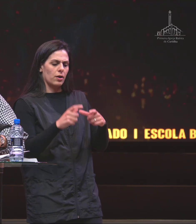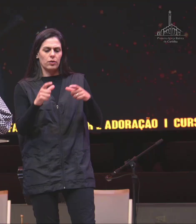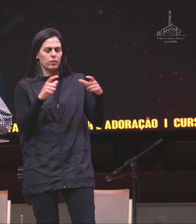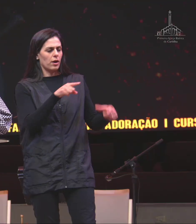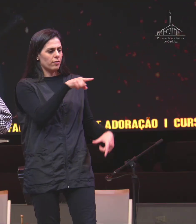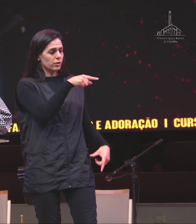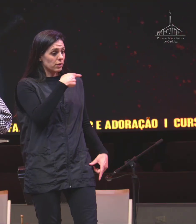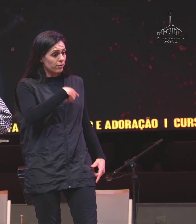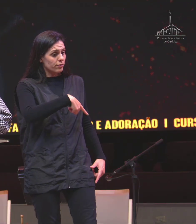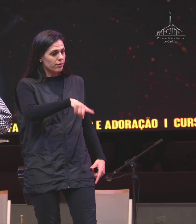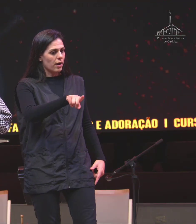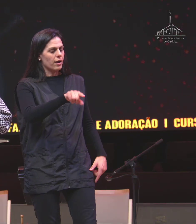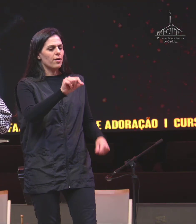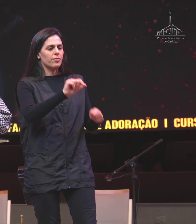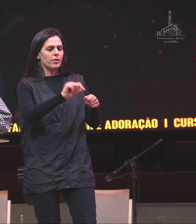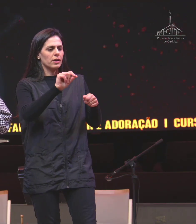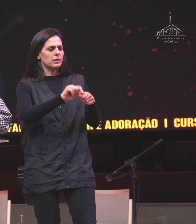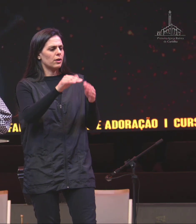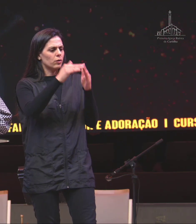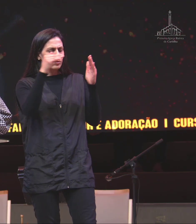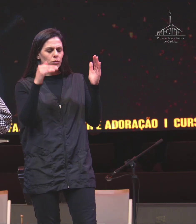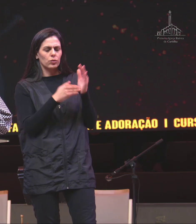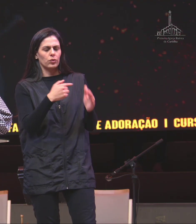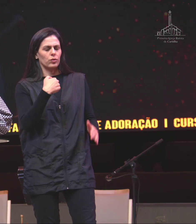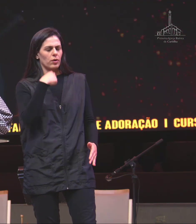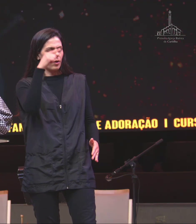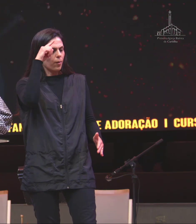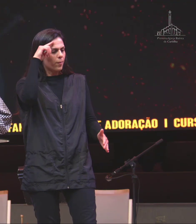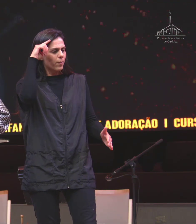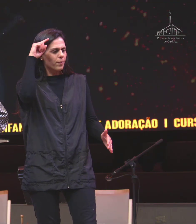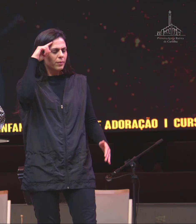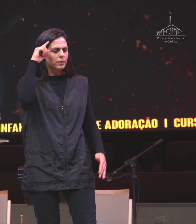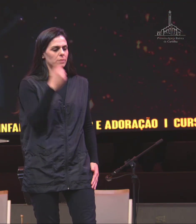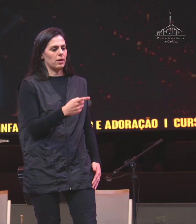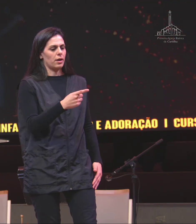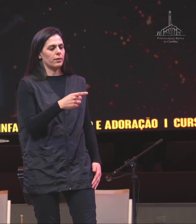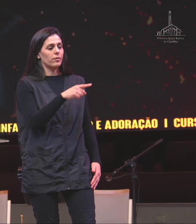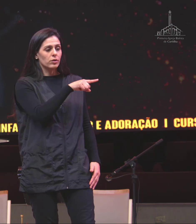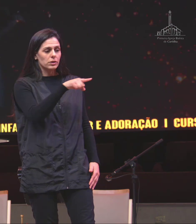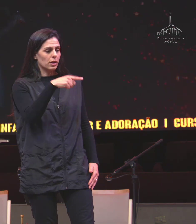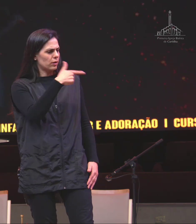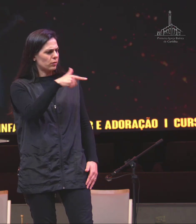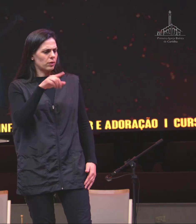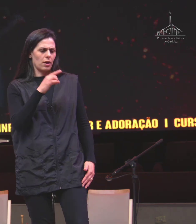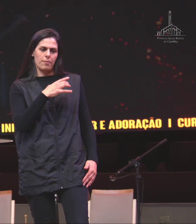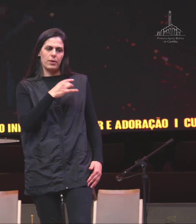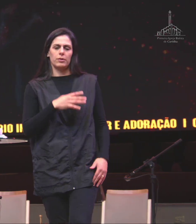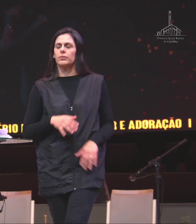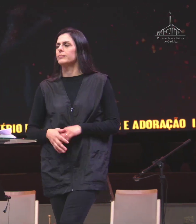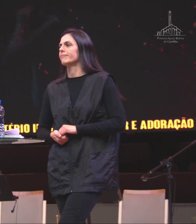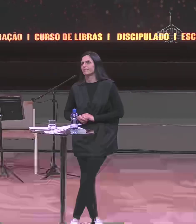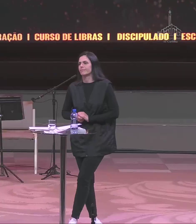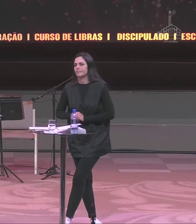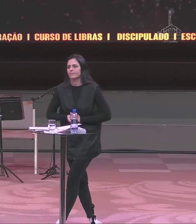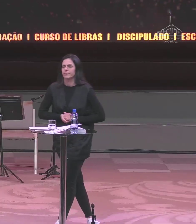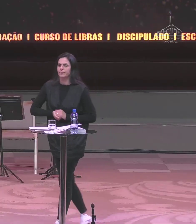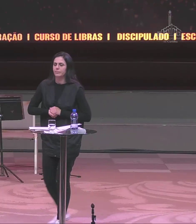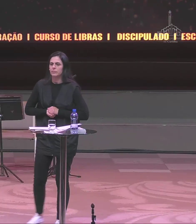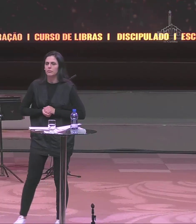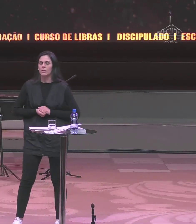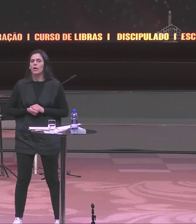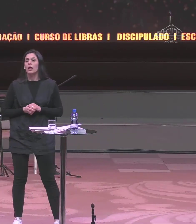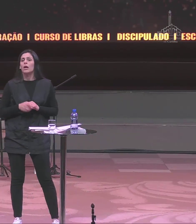tem para nós. O que me consola é saber que muitos profetas na Bíblia, muitos personagens bíblicos, né? Se você pensar em Moisés,